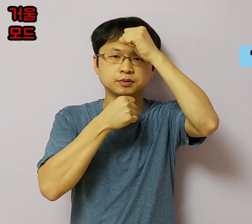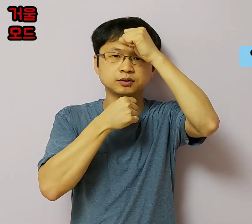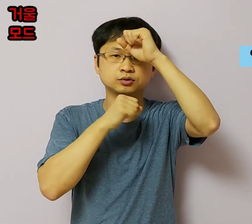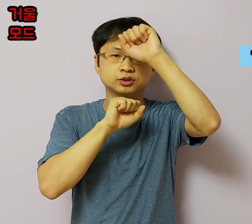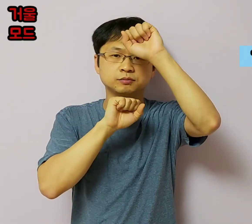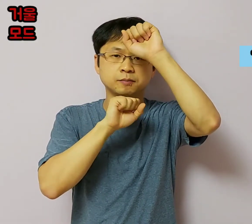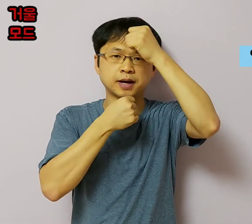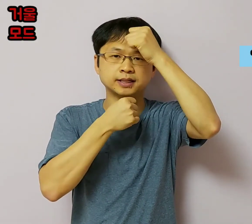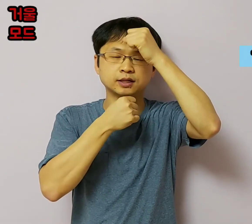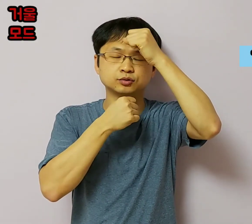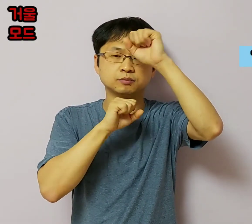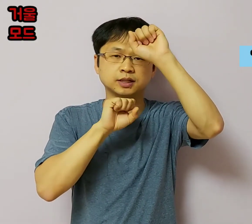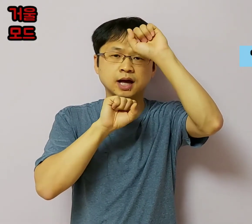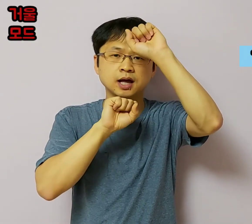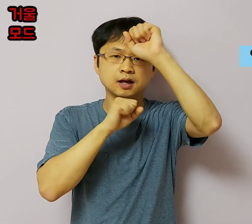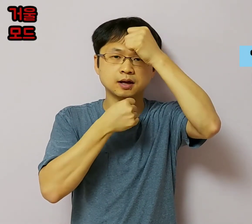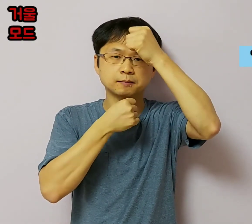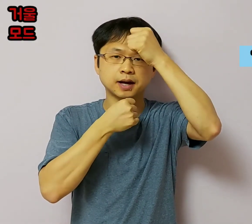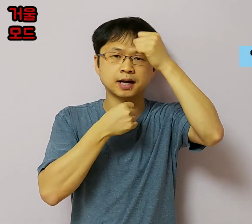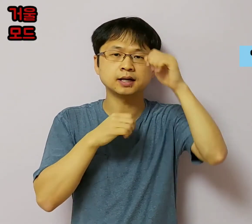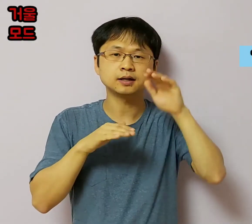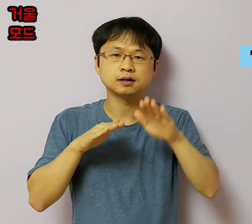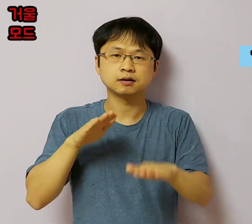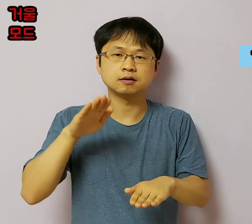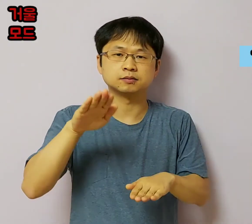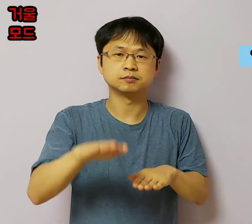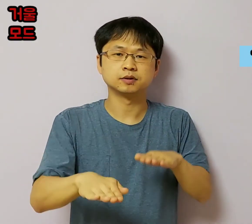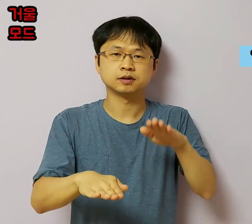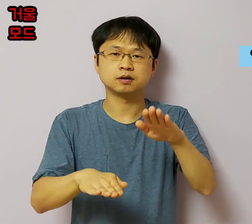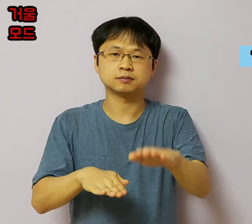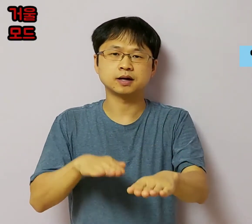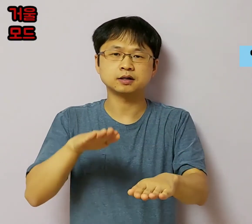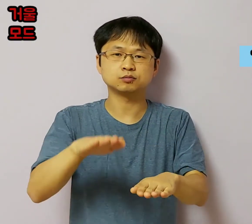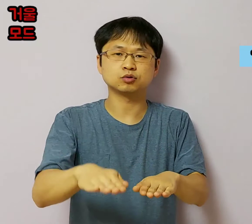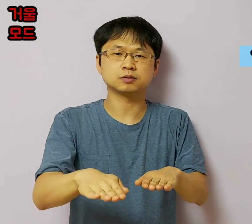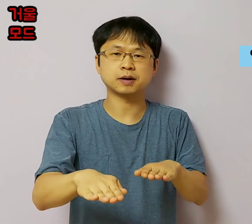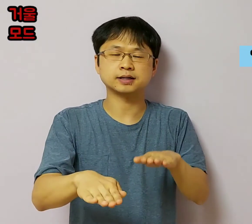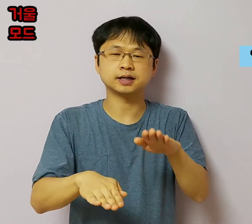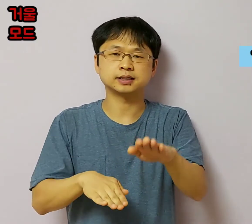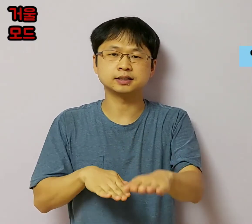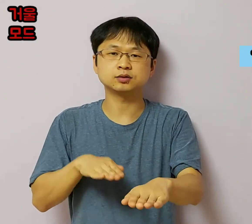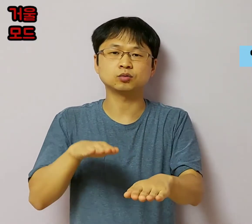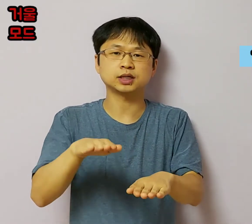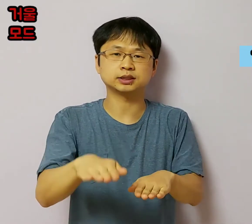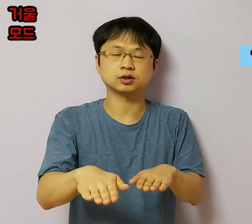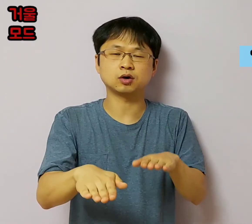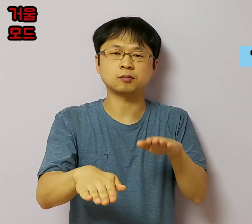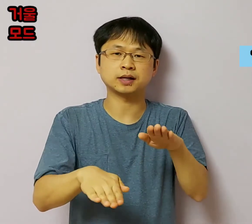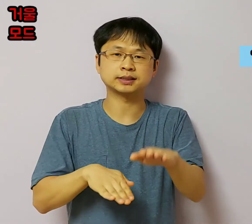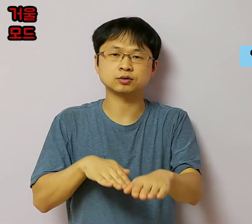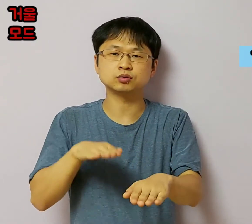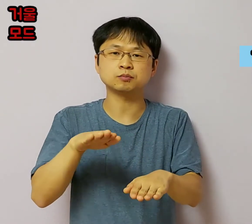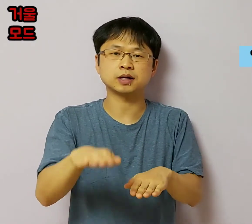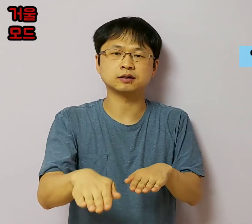비틀어 주시면 발이라는 손입니다. 발, 걸음. 걸음 한 걸음 두 걸음 발을 내딛는 동작이죠. 발자국,